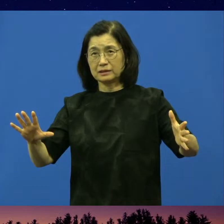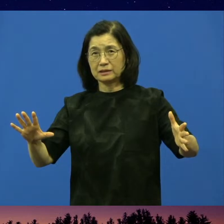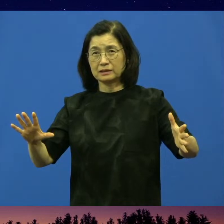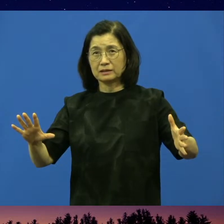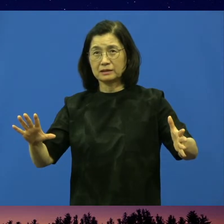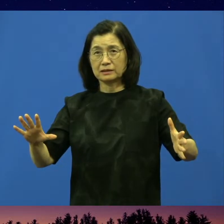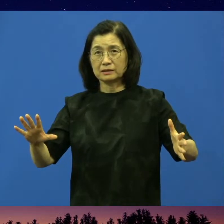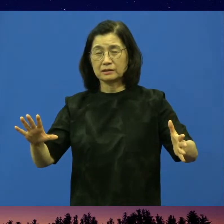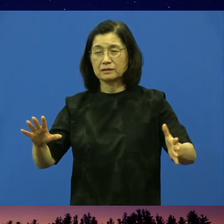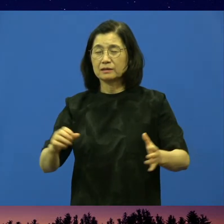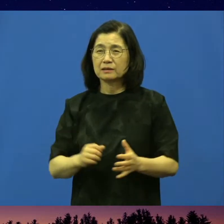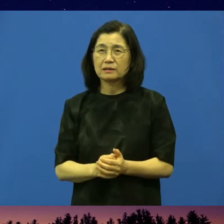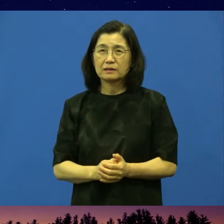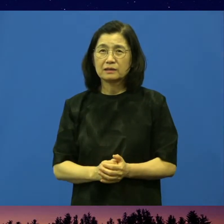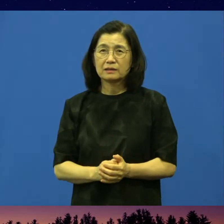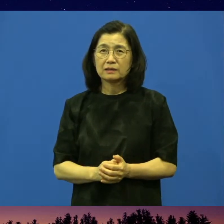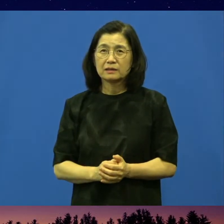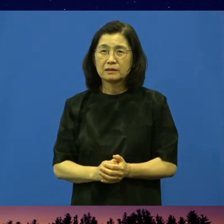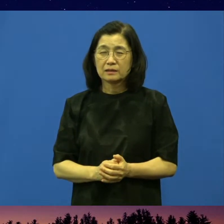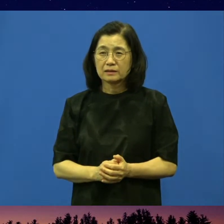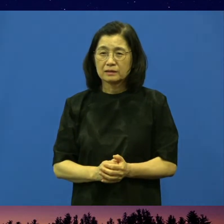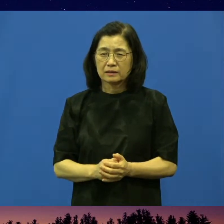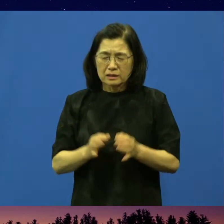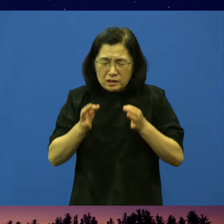한순간에 모든 것은 제로가 돼요.